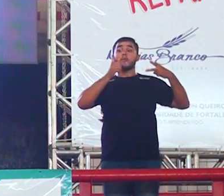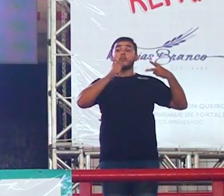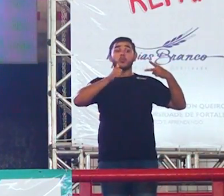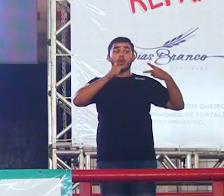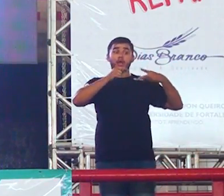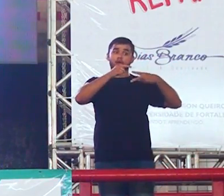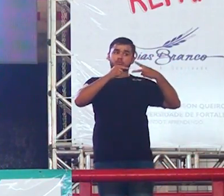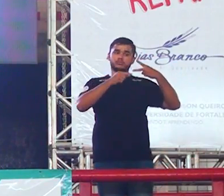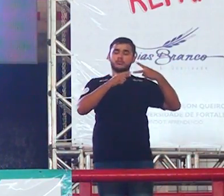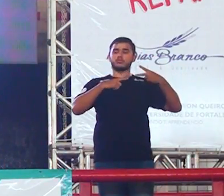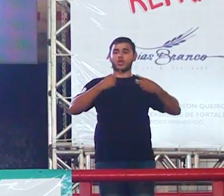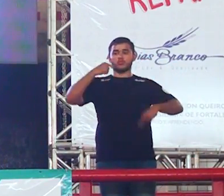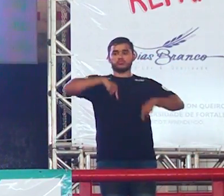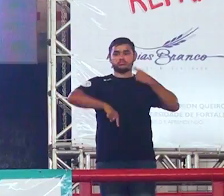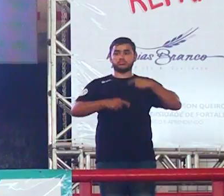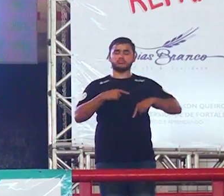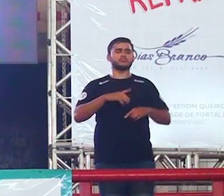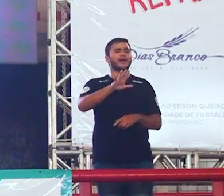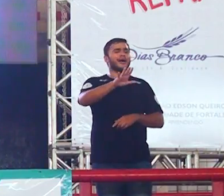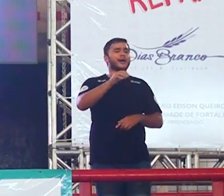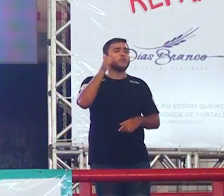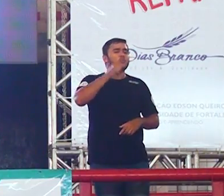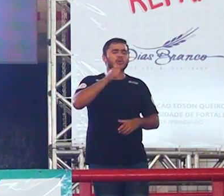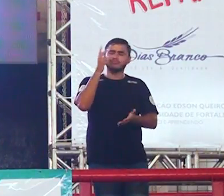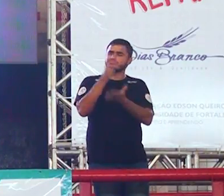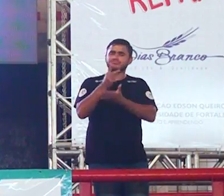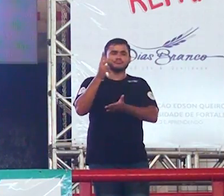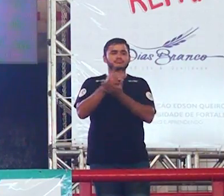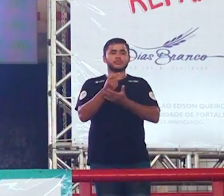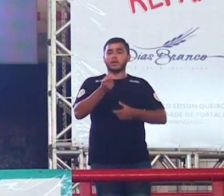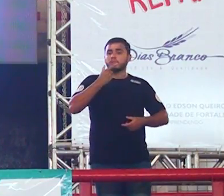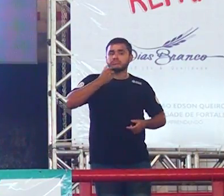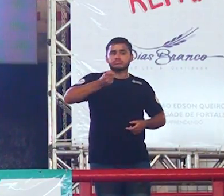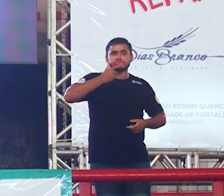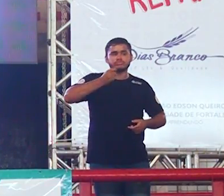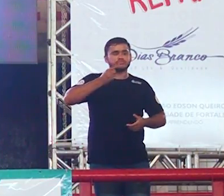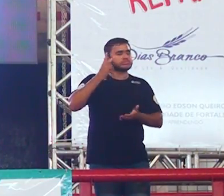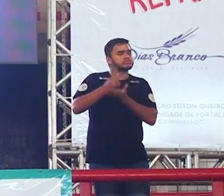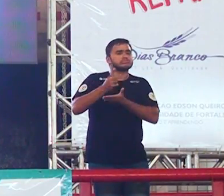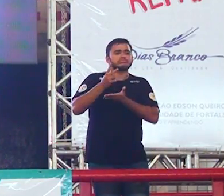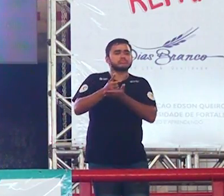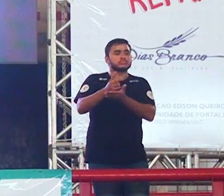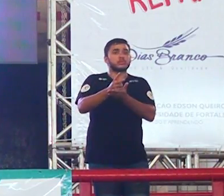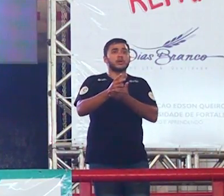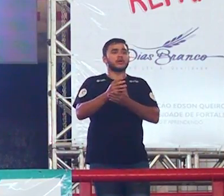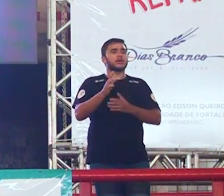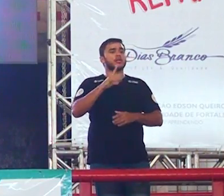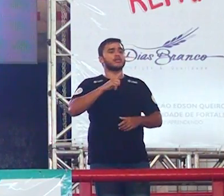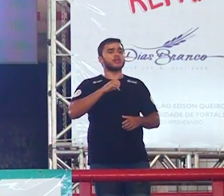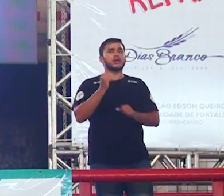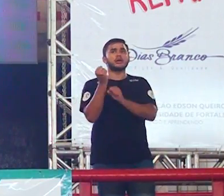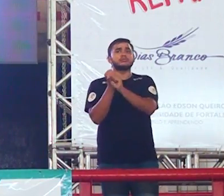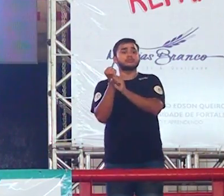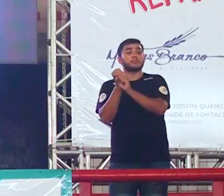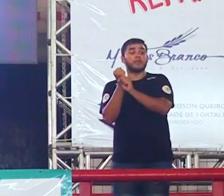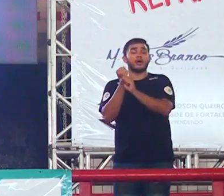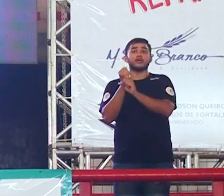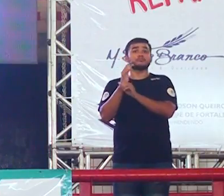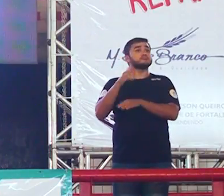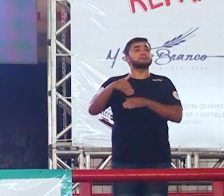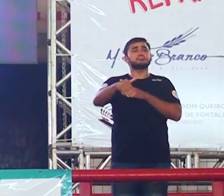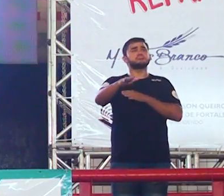de uma mulher que ingeriu ininterruptamente o comprimido desse medicamento por dia durante 6